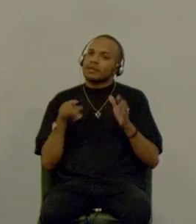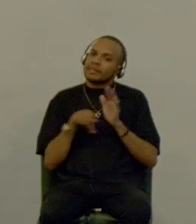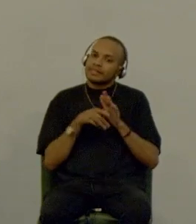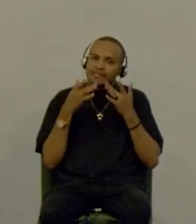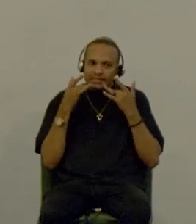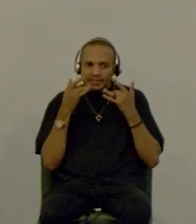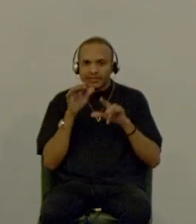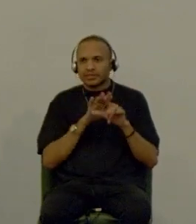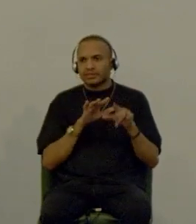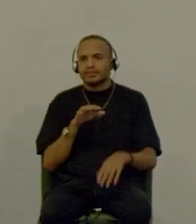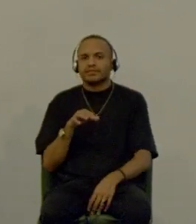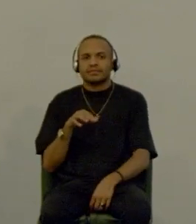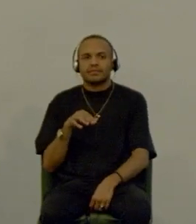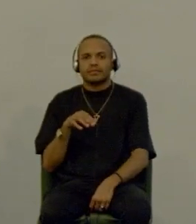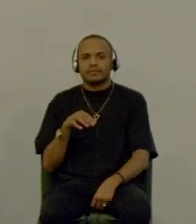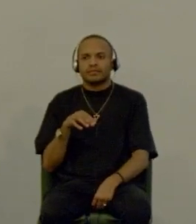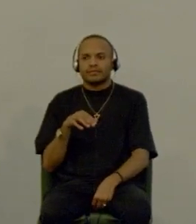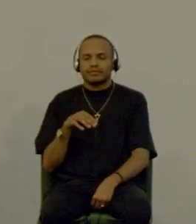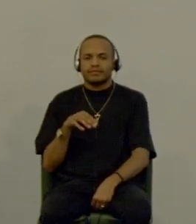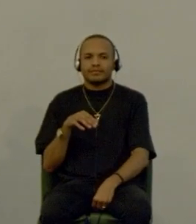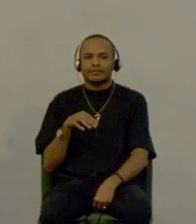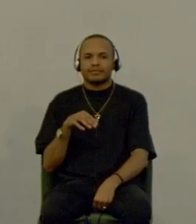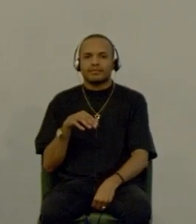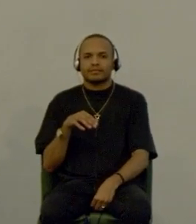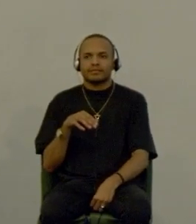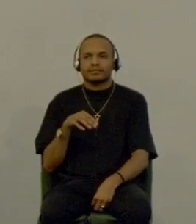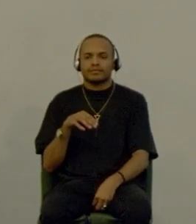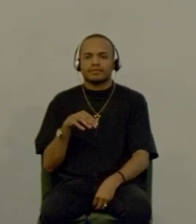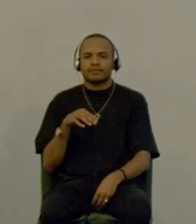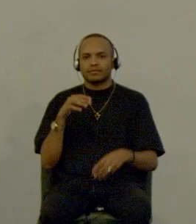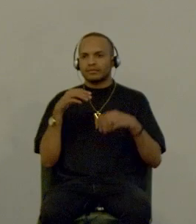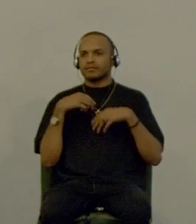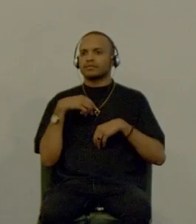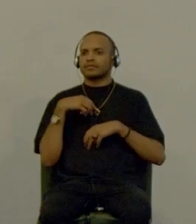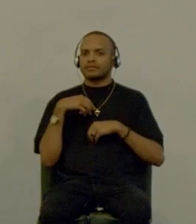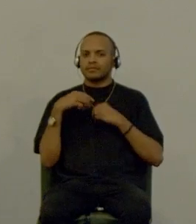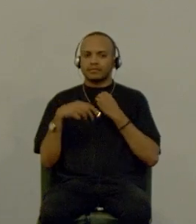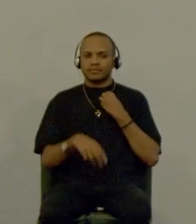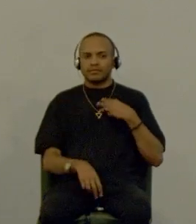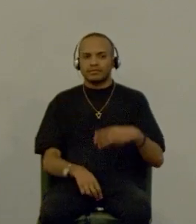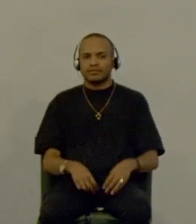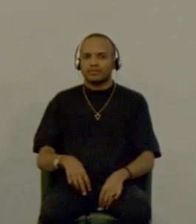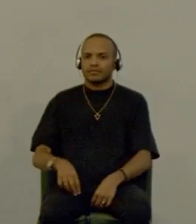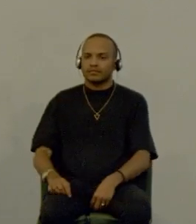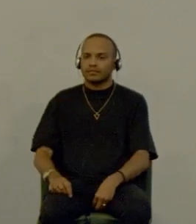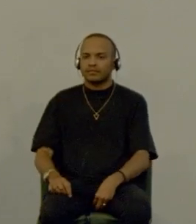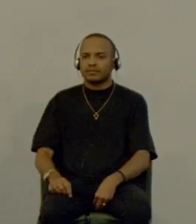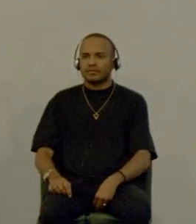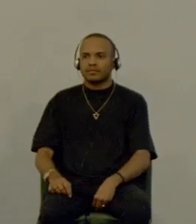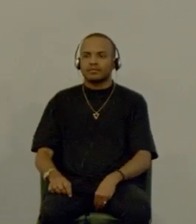Et ça, c'est une dernière image que je voulais vous montrer de Viral, où on observe le théâtre vide pendant la